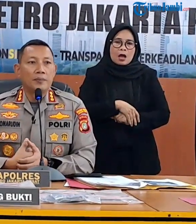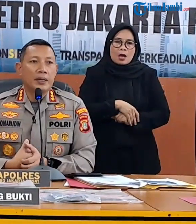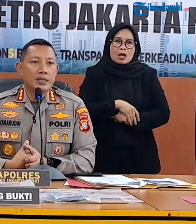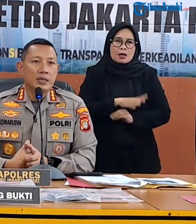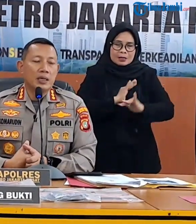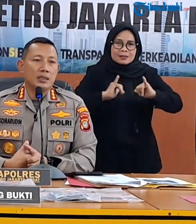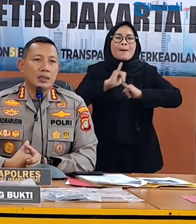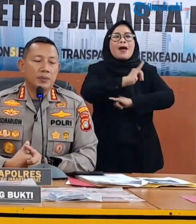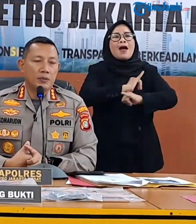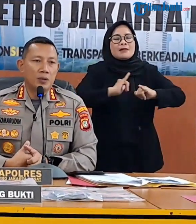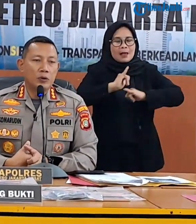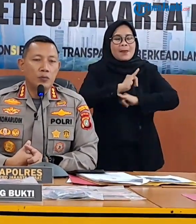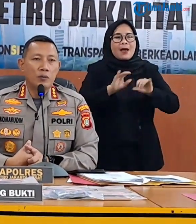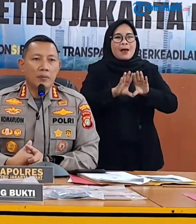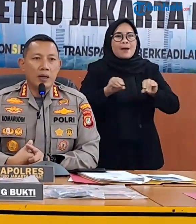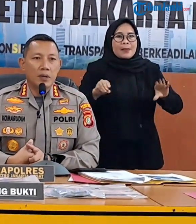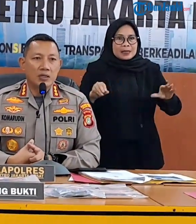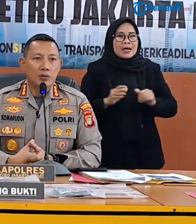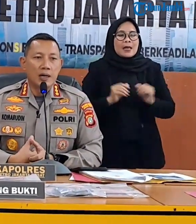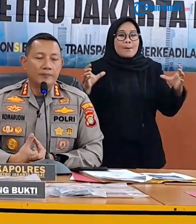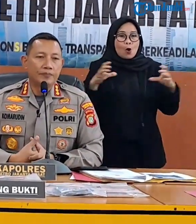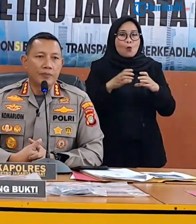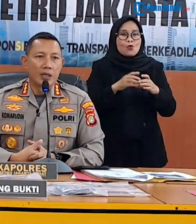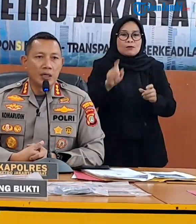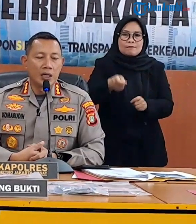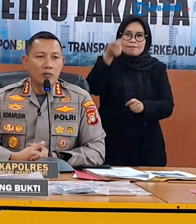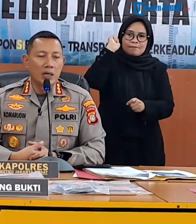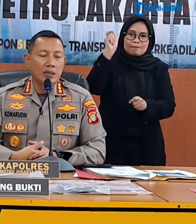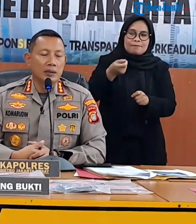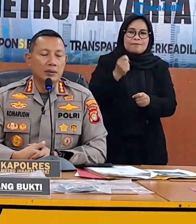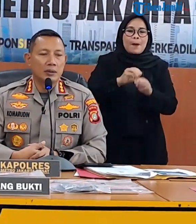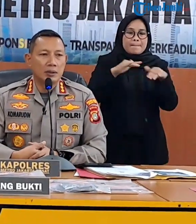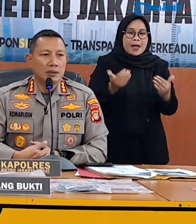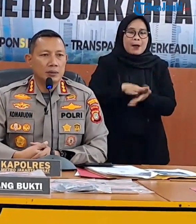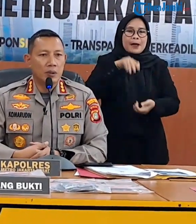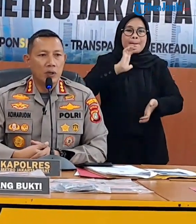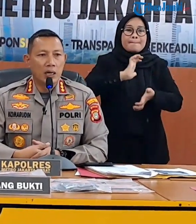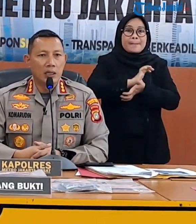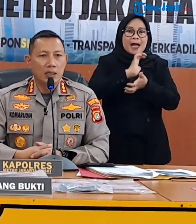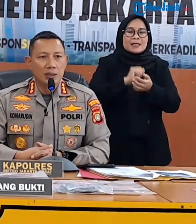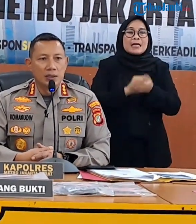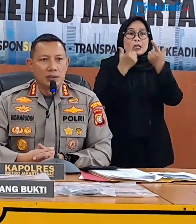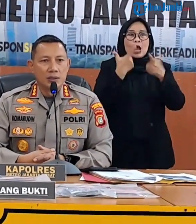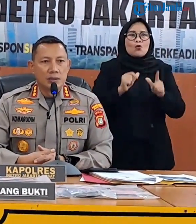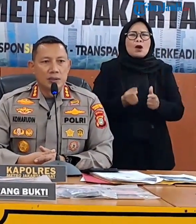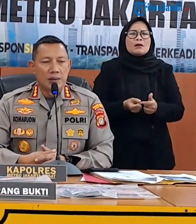sama pekerjaannya ya, pengumpul barang-barang bekas juga. Ini dilakukan berulang kali